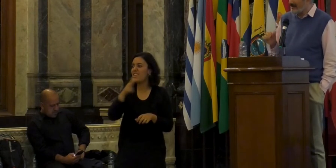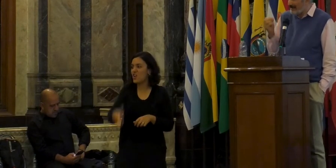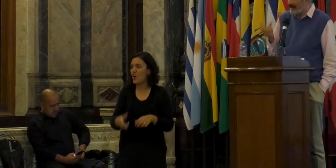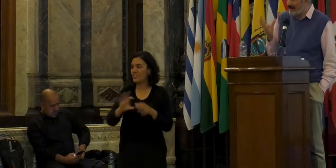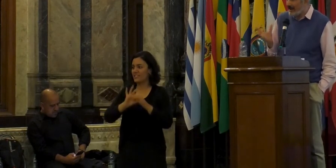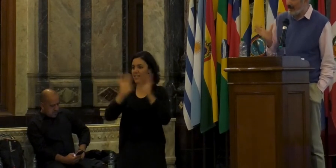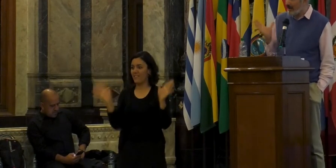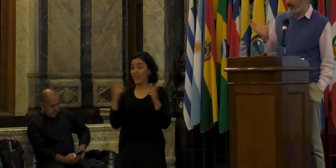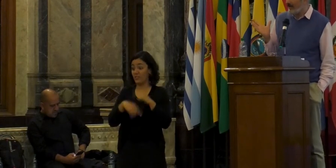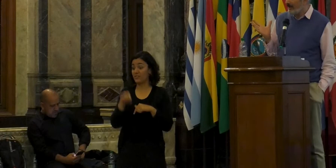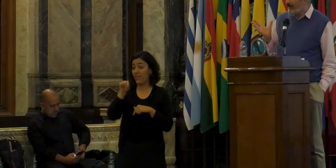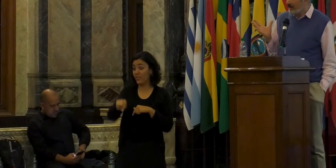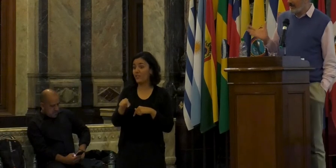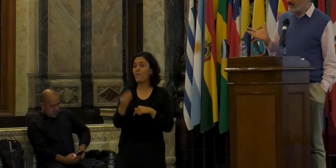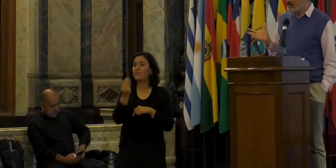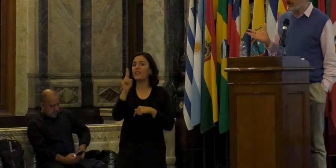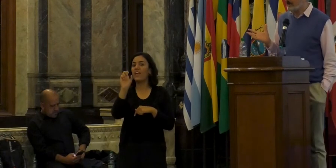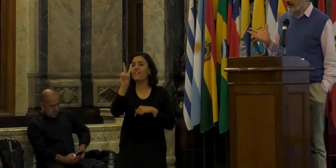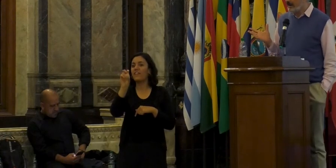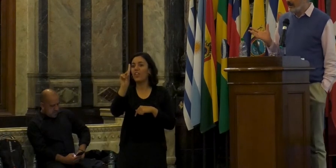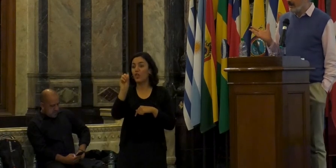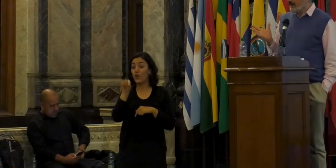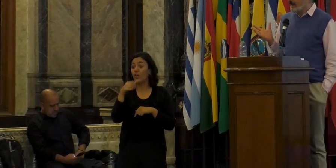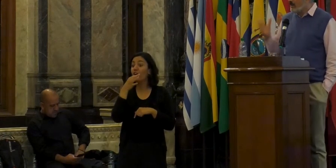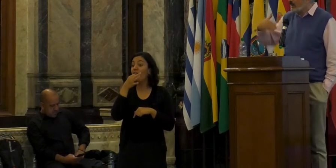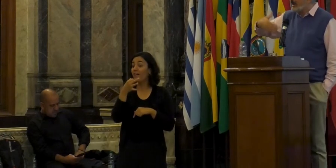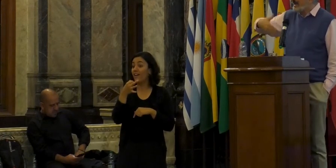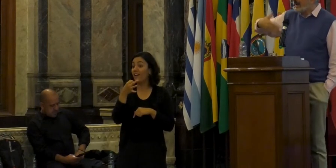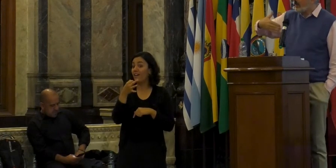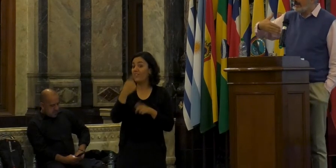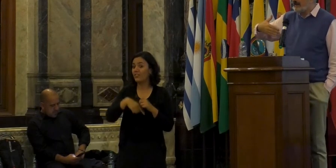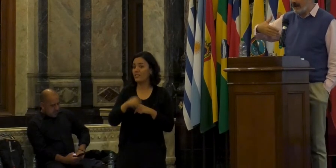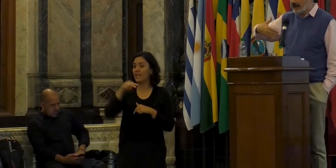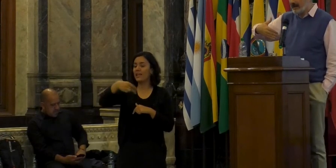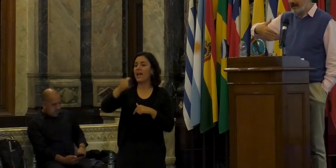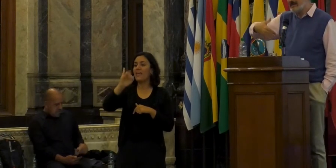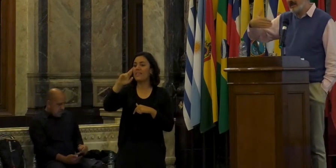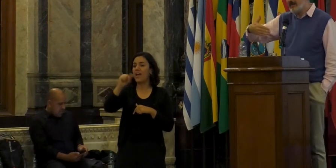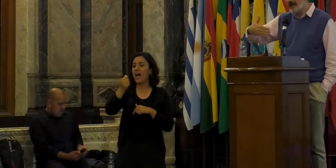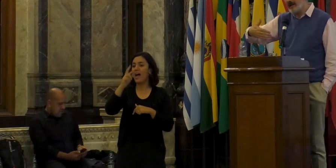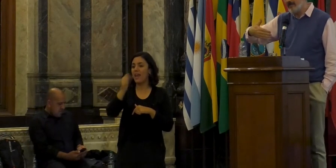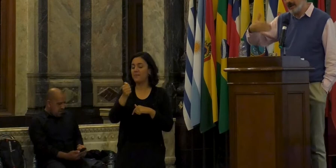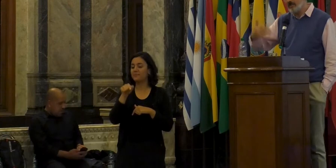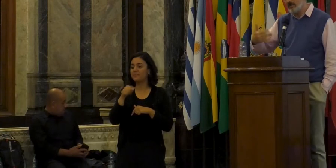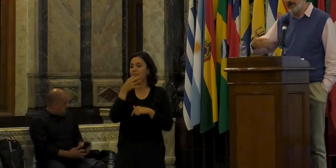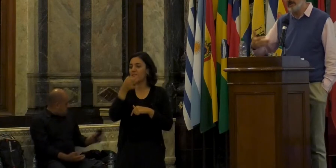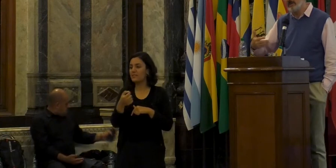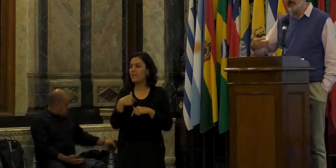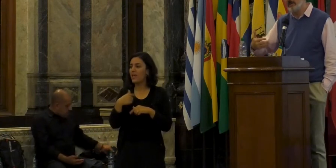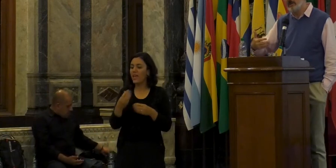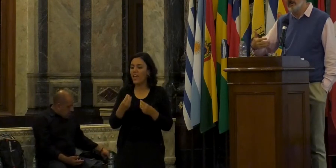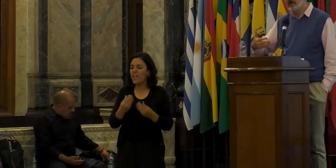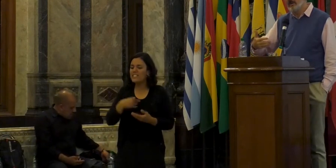Porque es de Quevedo. Digo, qué bien dicho está. Y cuando Nayara cuenta qué significa fregar un